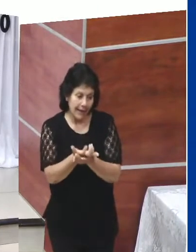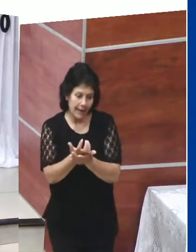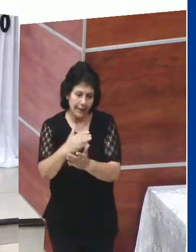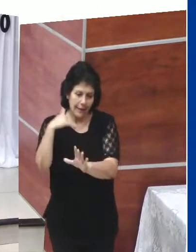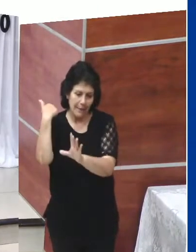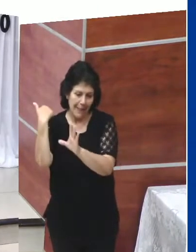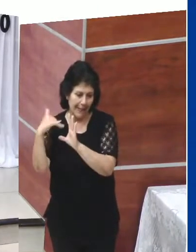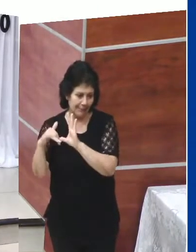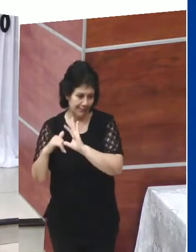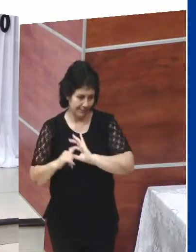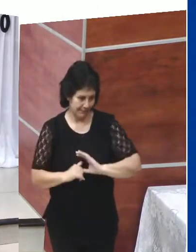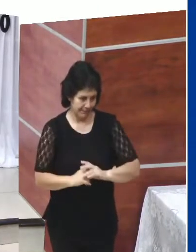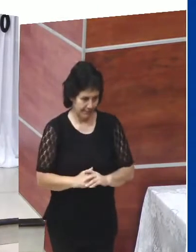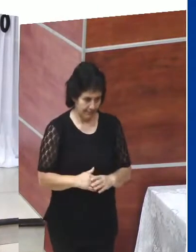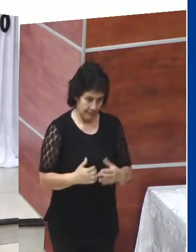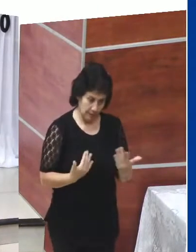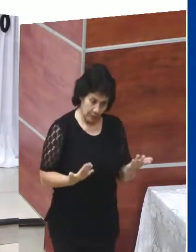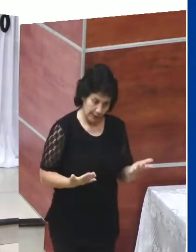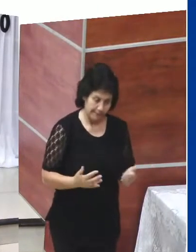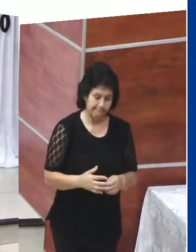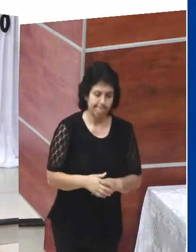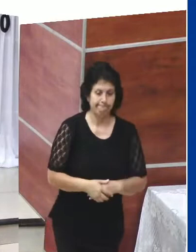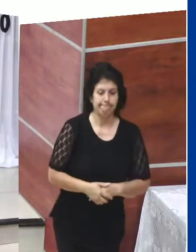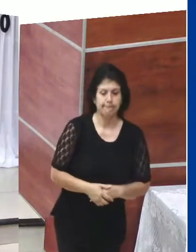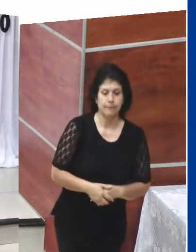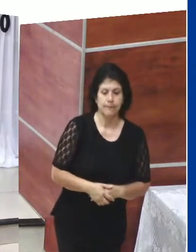un pasaje bíblico y le envías.